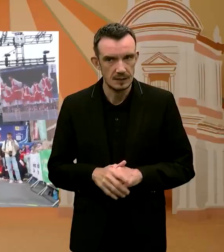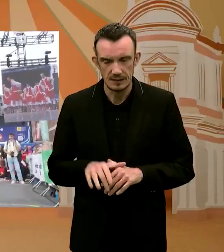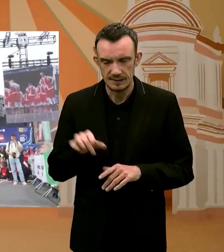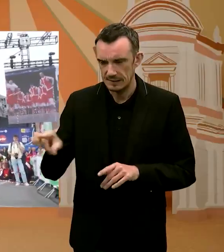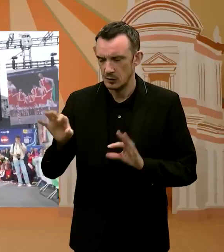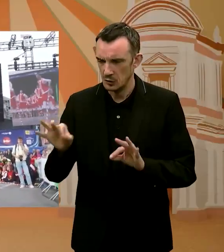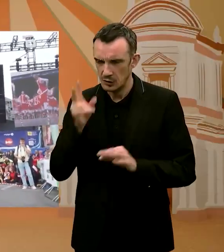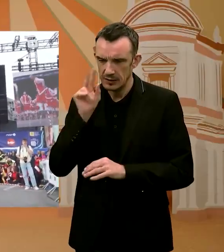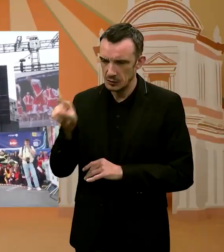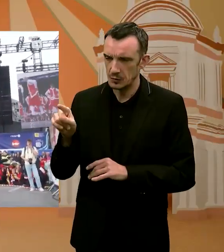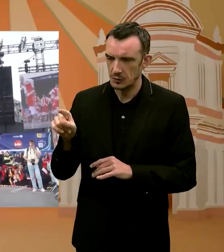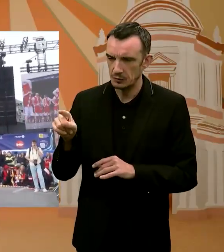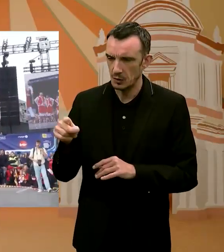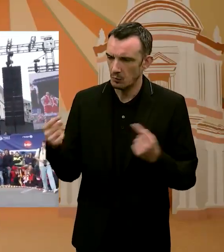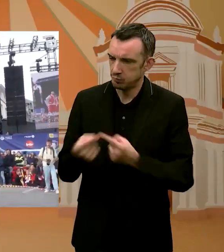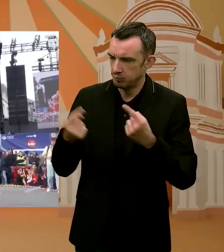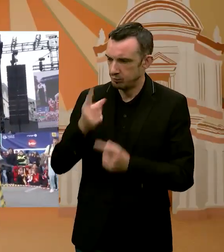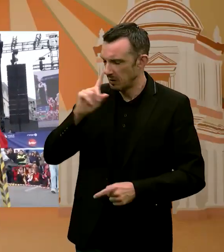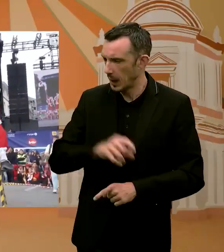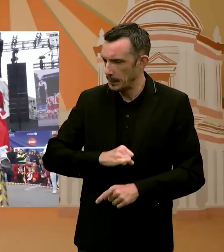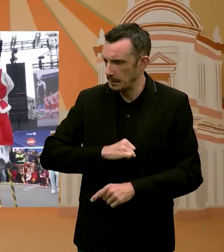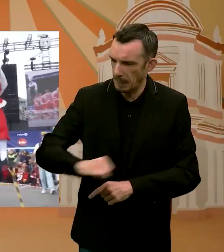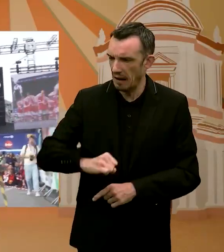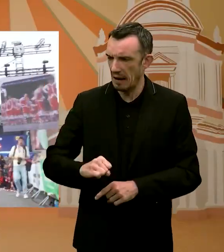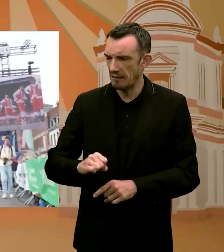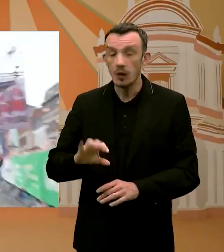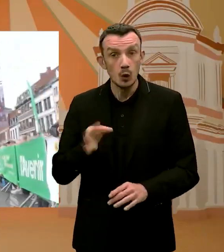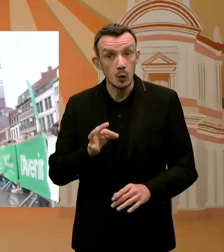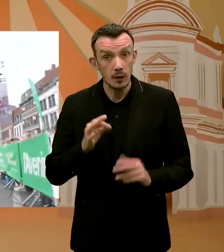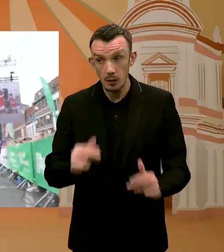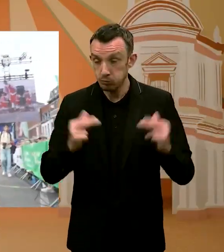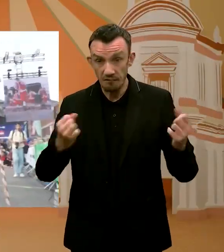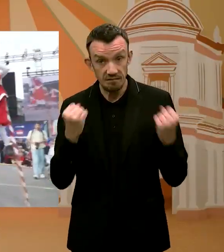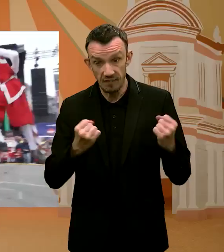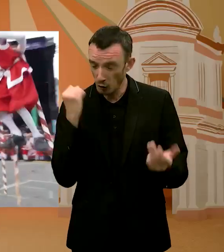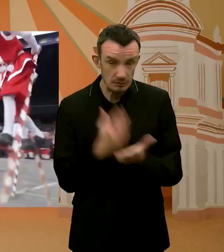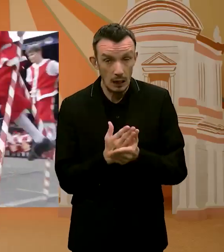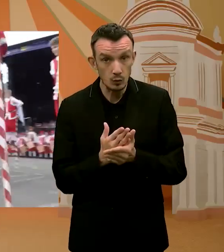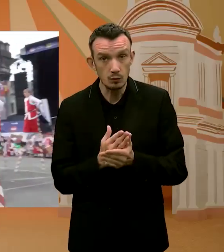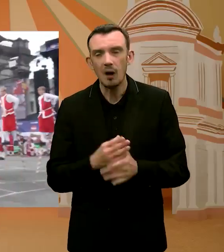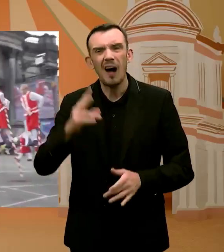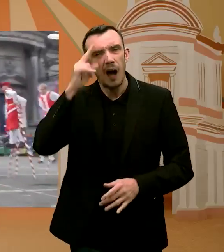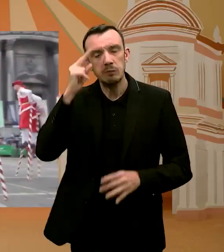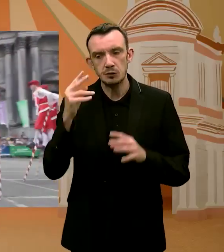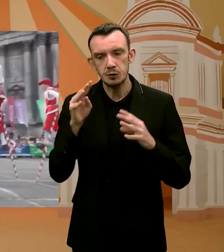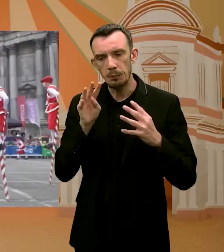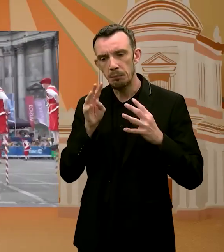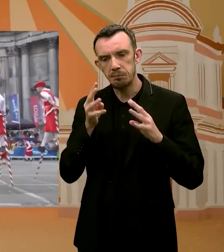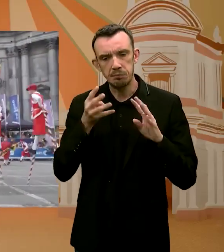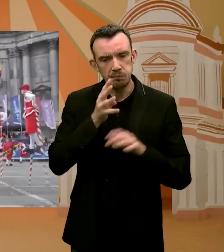commencé très vite, très fort. Très fort, très d'intensité. Il n'y a pas eu cette phase d'observation qu'il y a d'habitude. Là, on a été directement face aux gens et